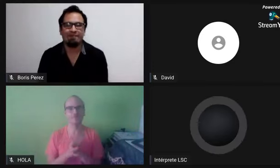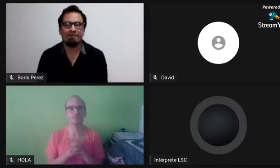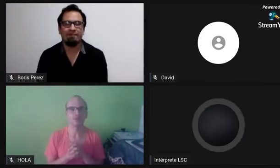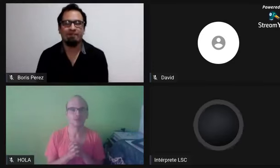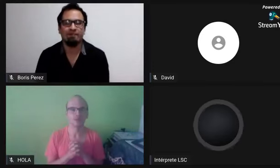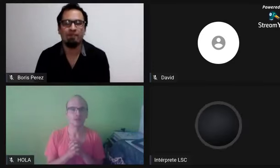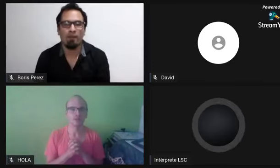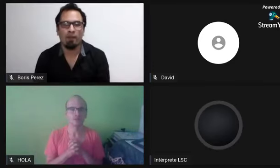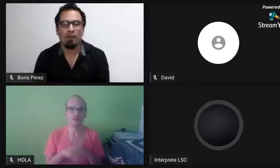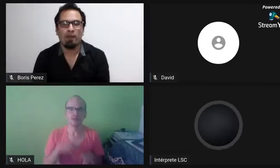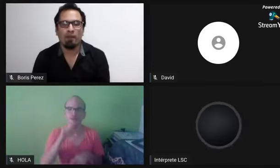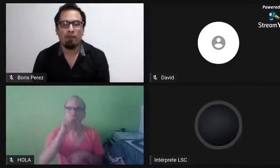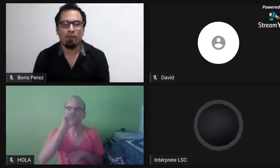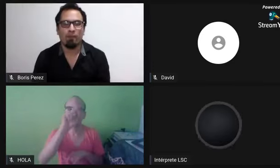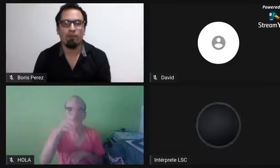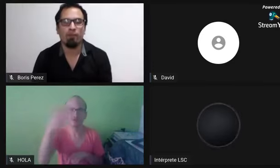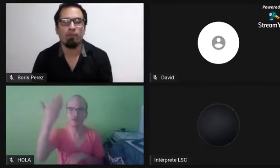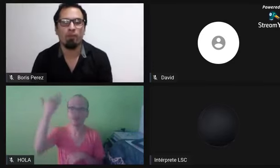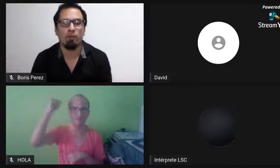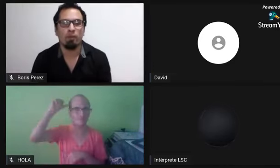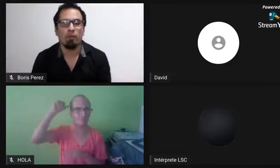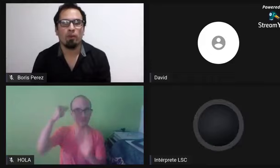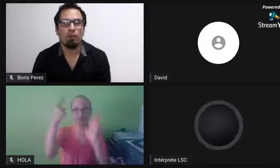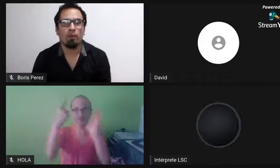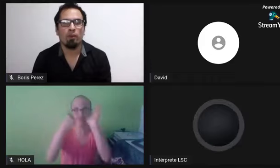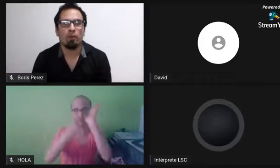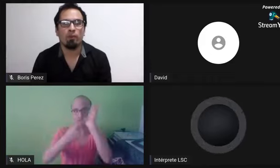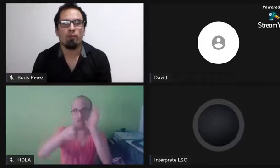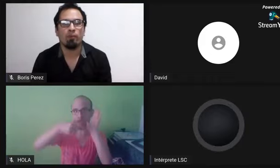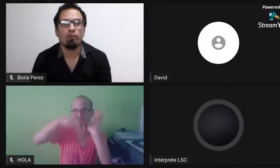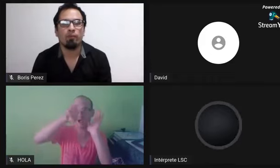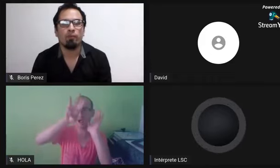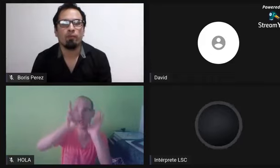Buenas tardes, ¿cómo están? Me alegra mucho estar aquí. Bueno, te